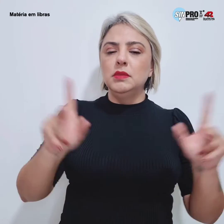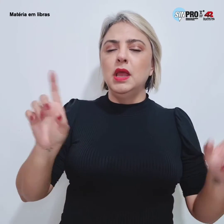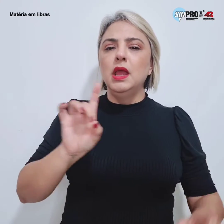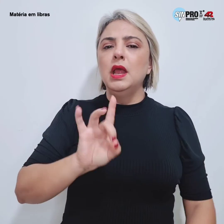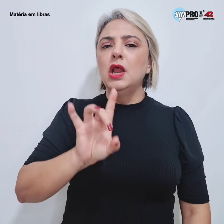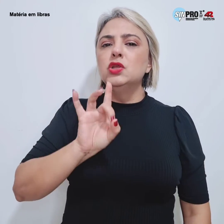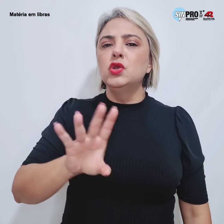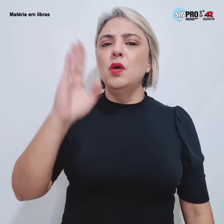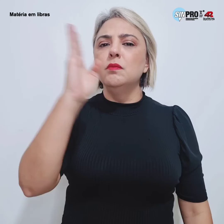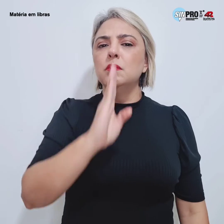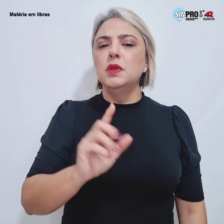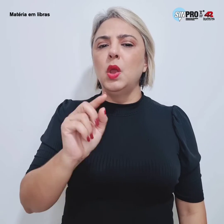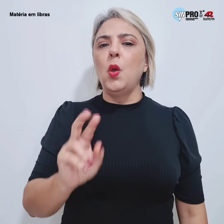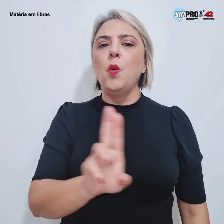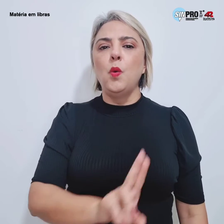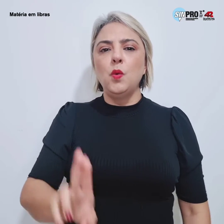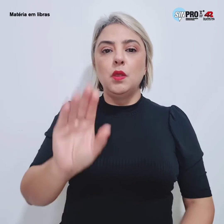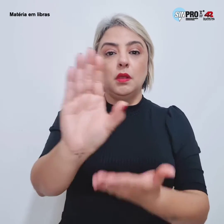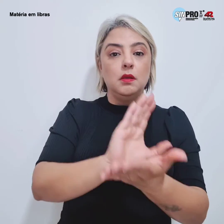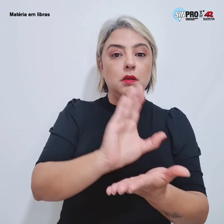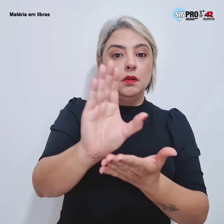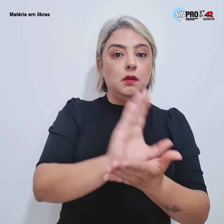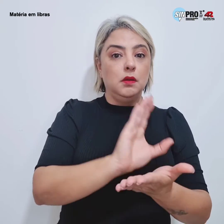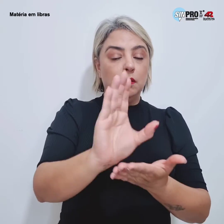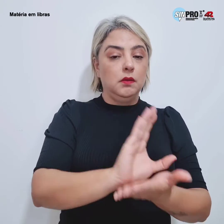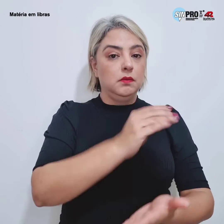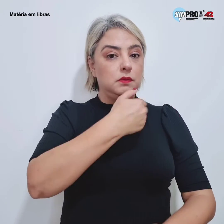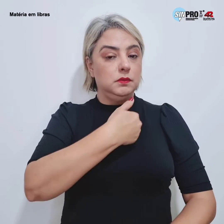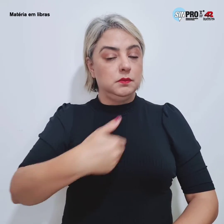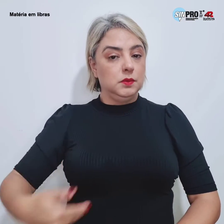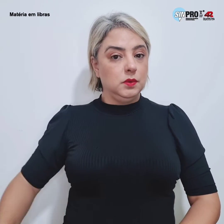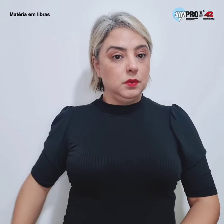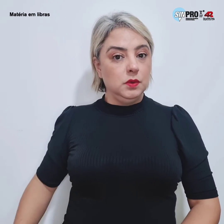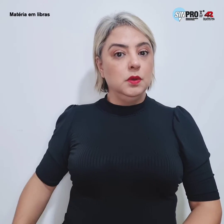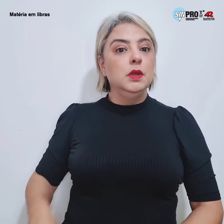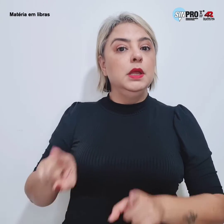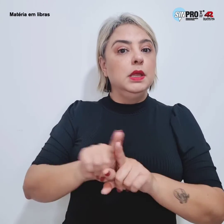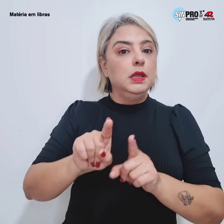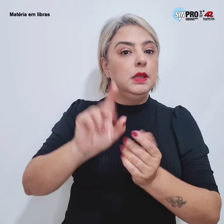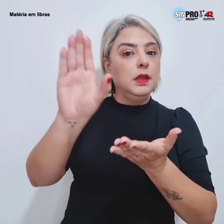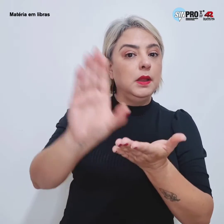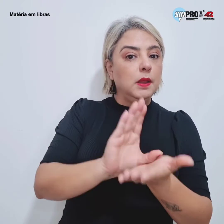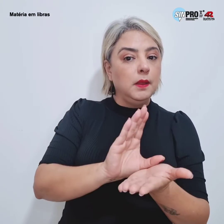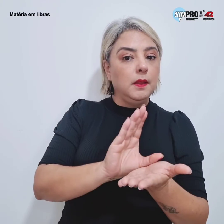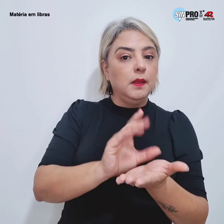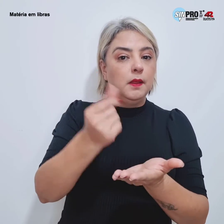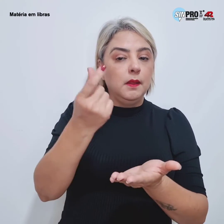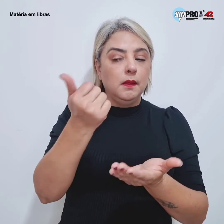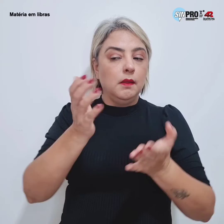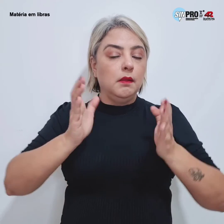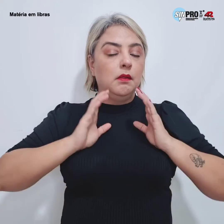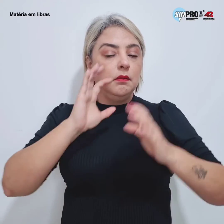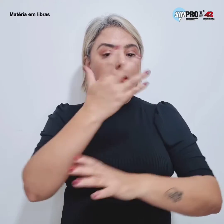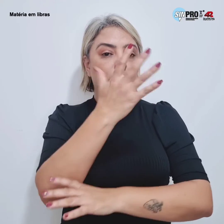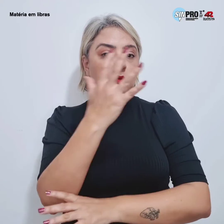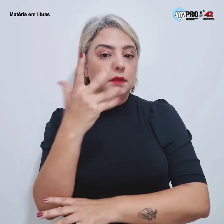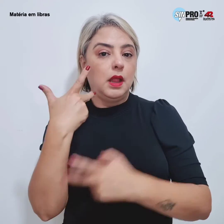Brasil usar o seu dinheiro do orçamento público e os recursos advindos das riquezas naturais do país, como